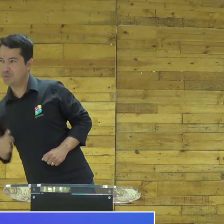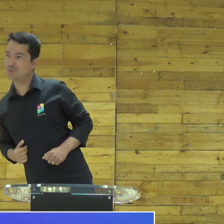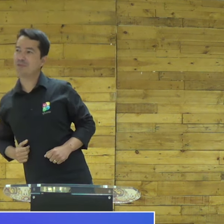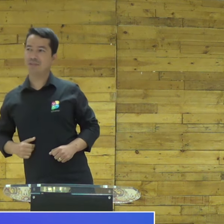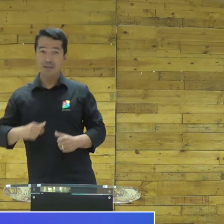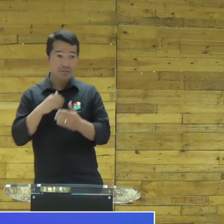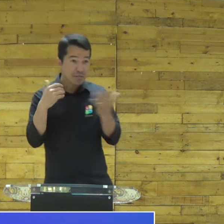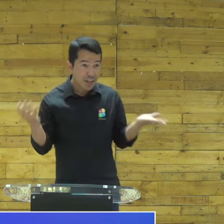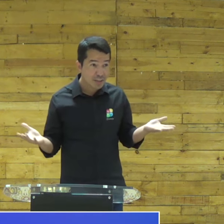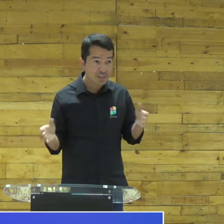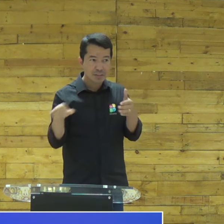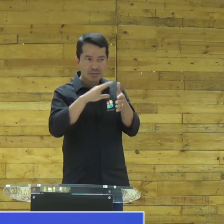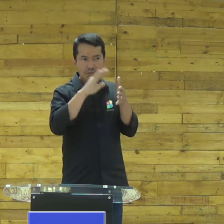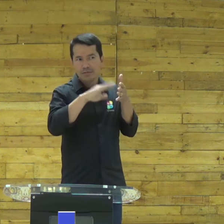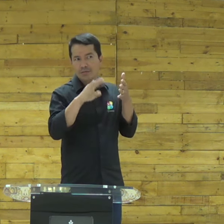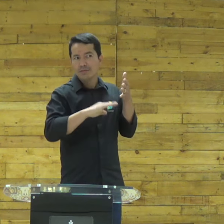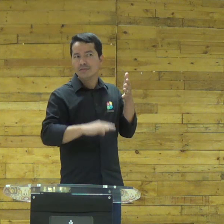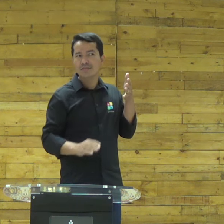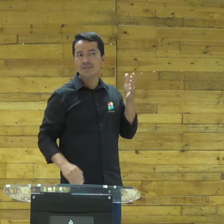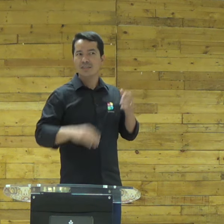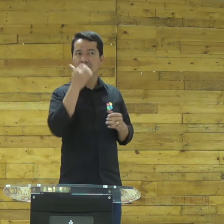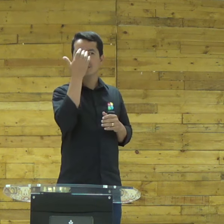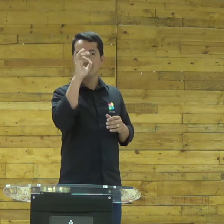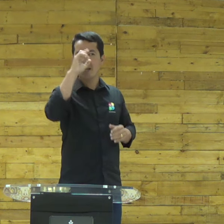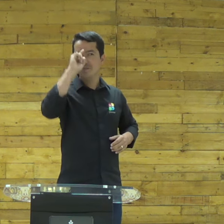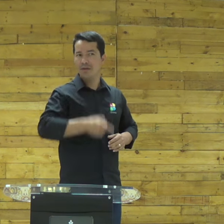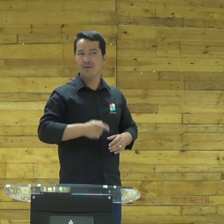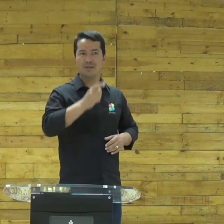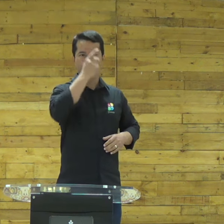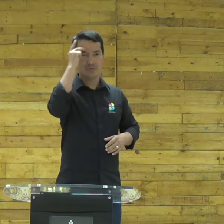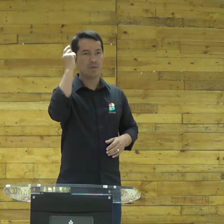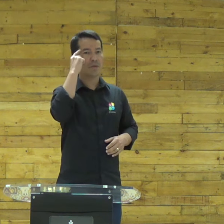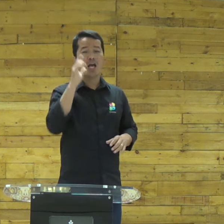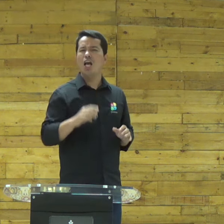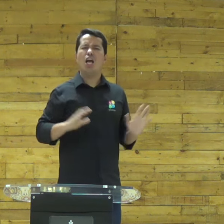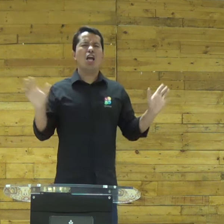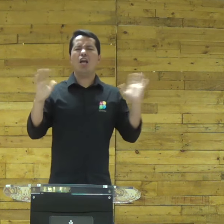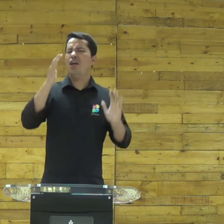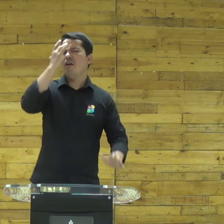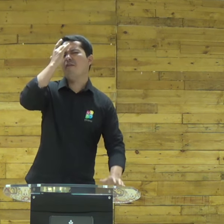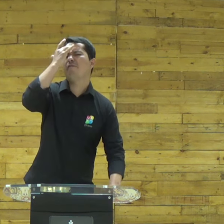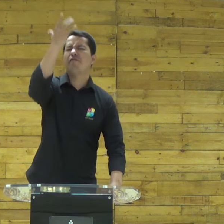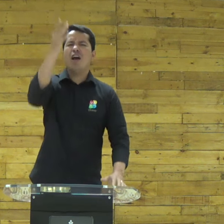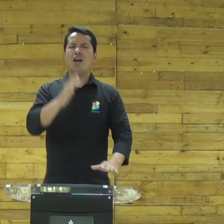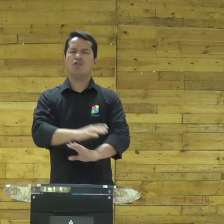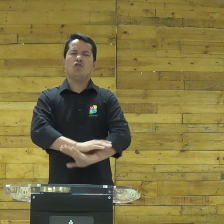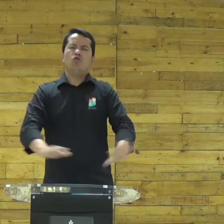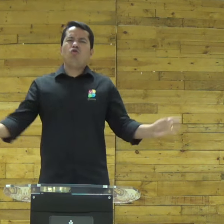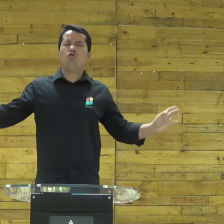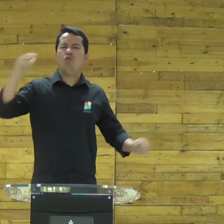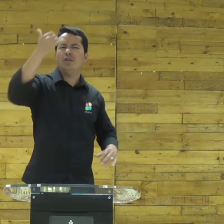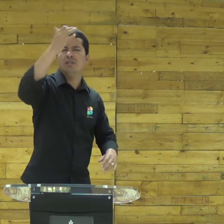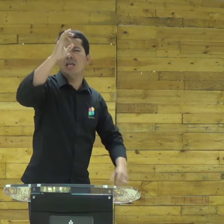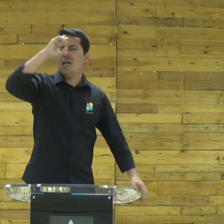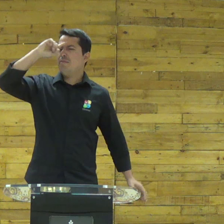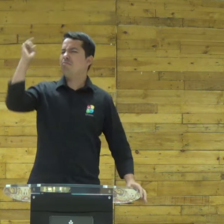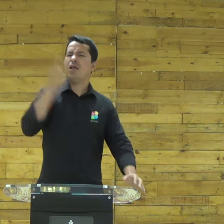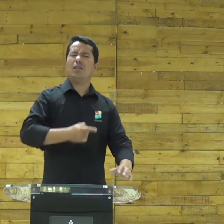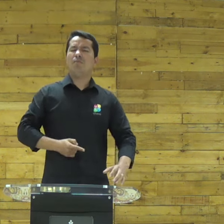is não desejar as as coisas das outras pessoas pessoas uma série de coisas ali